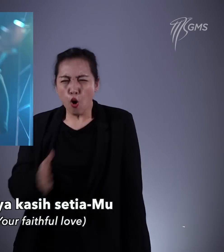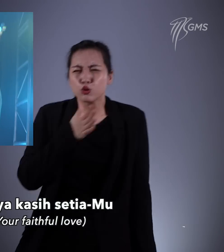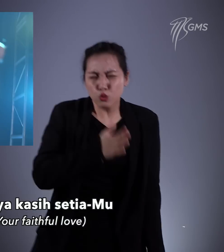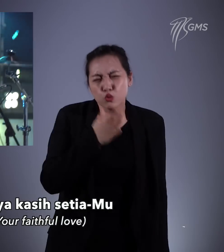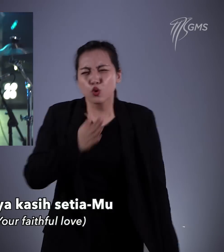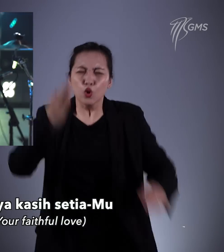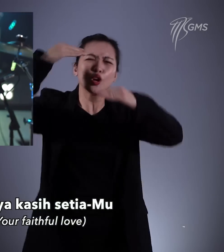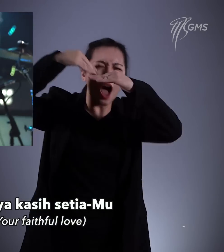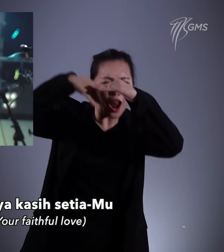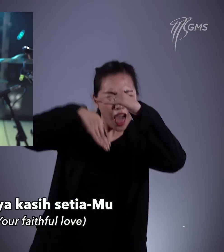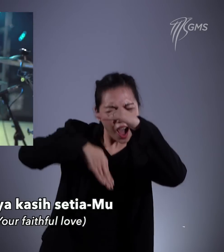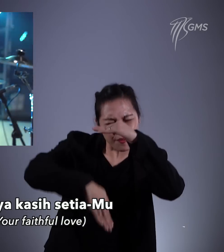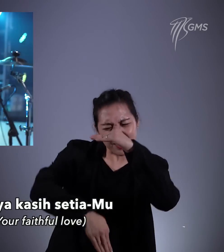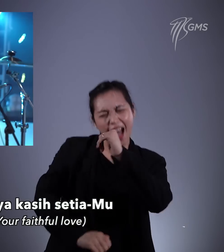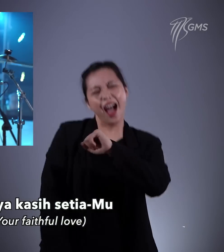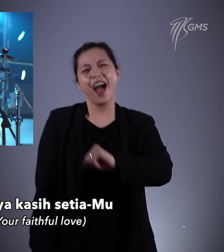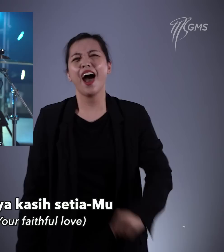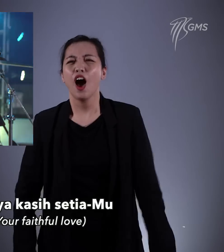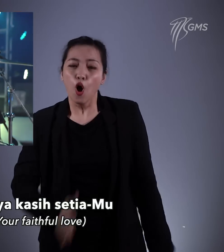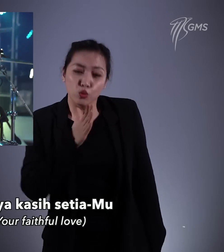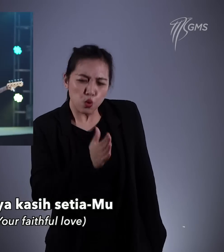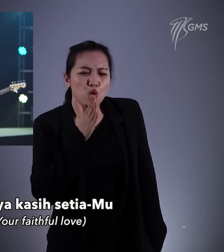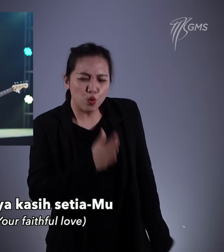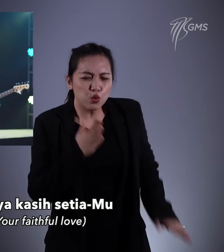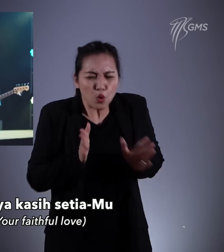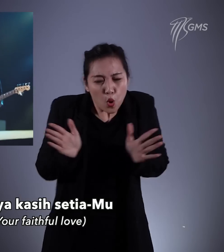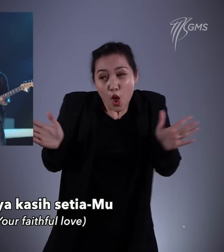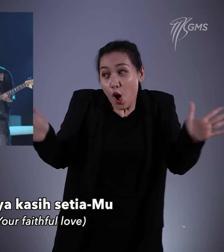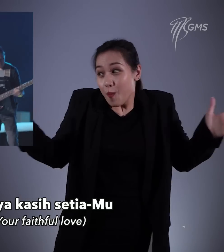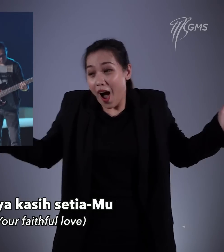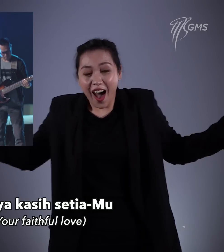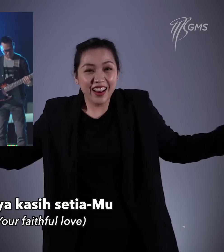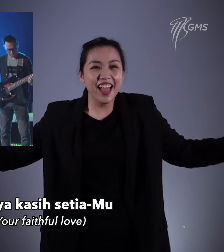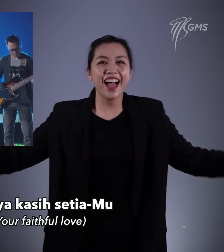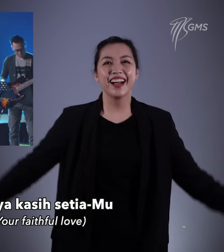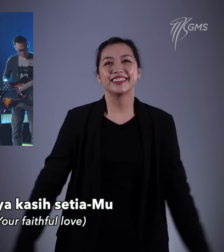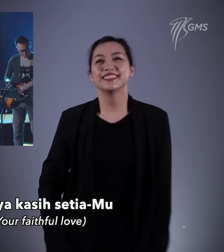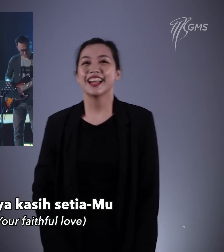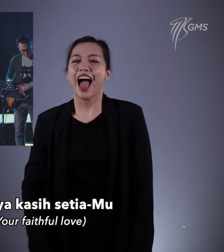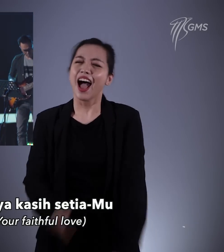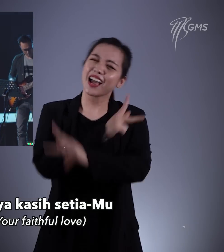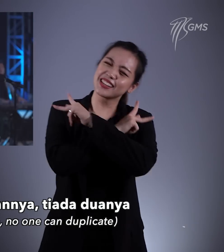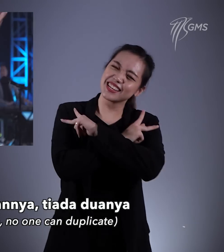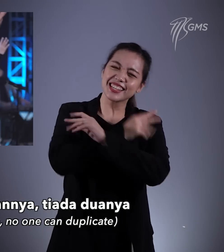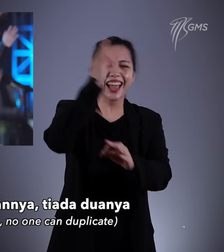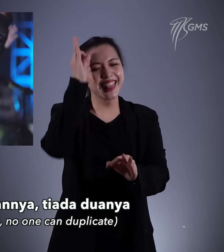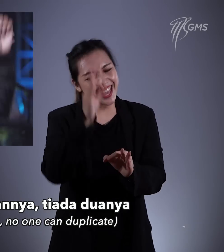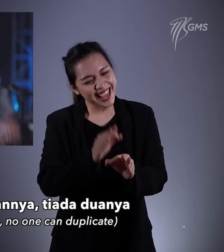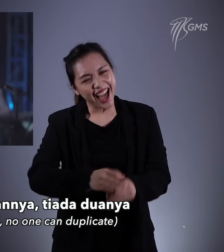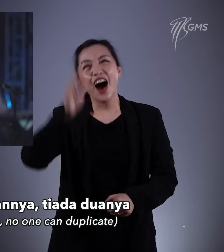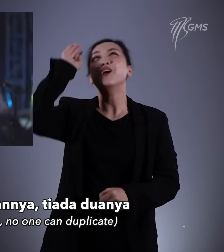Oh, betapa dalamnya, betapa lebarnya